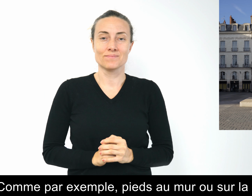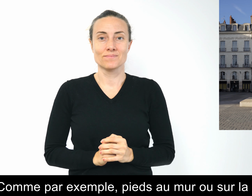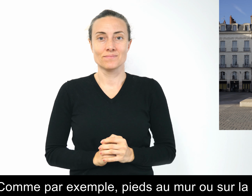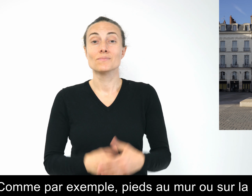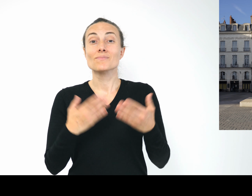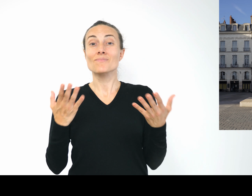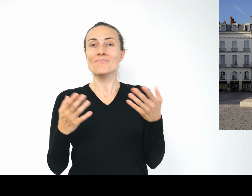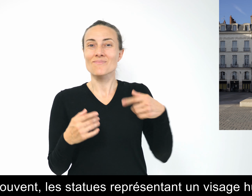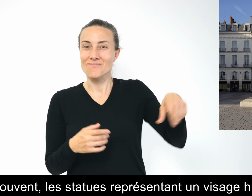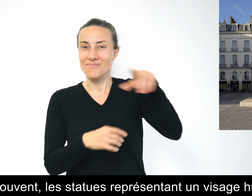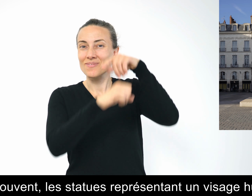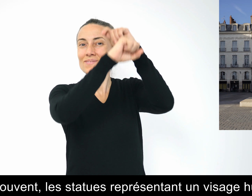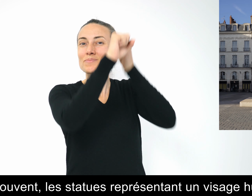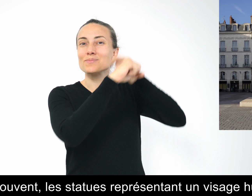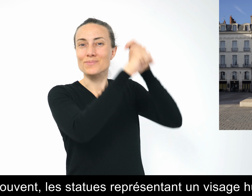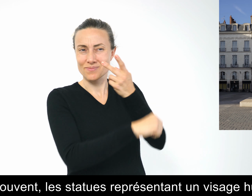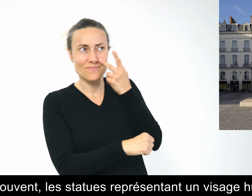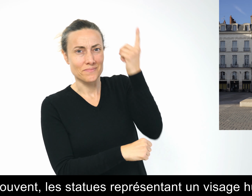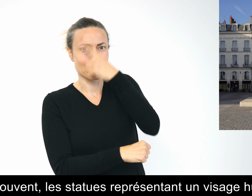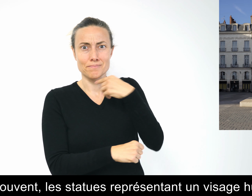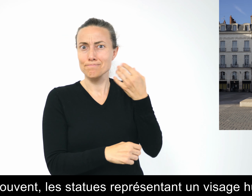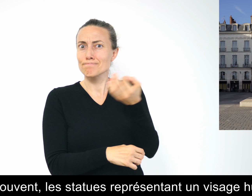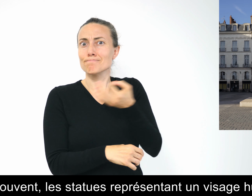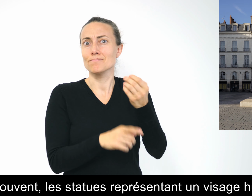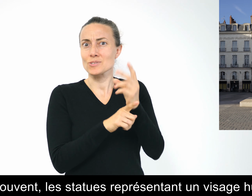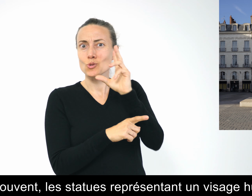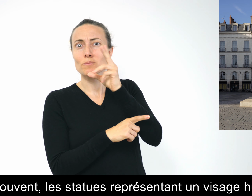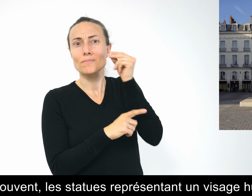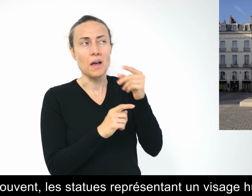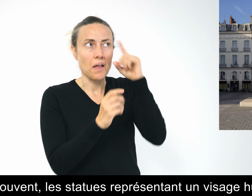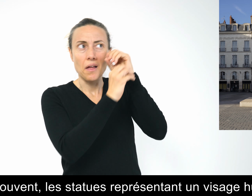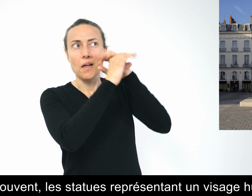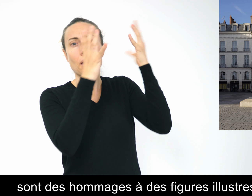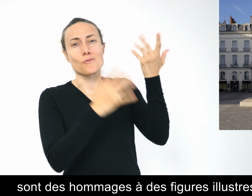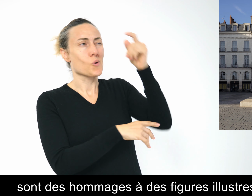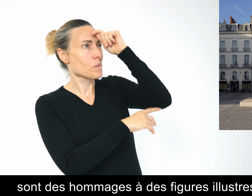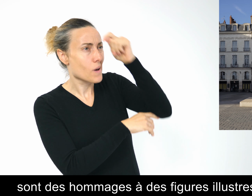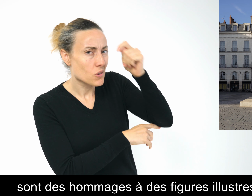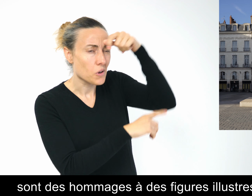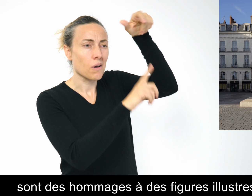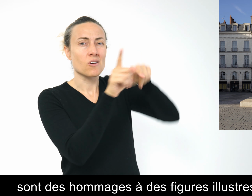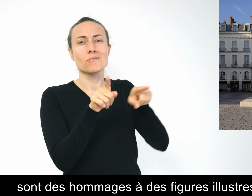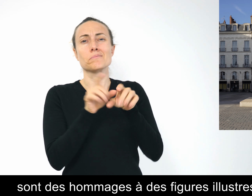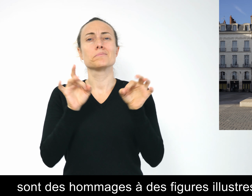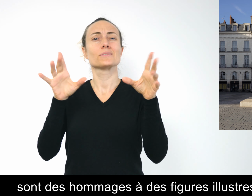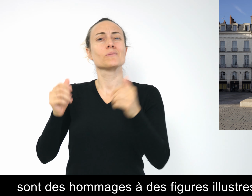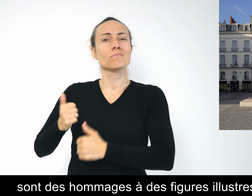sur la mer souvent les statues représentant un visage humain sont des hommages à des figures illustres dans une